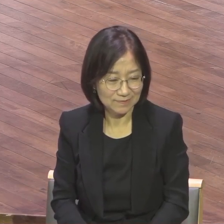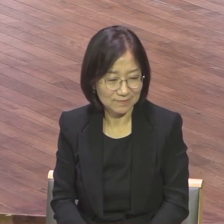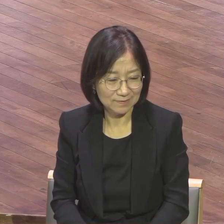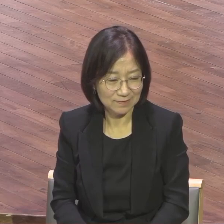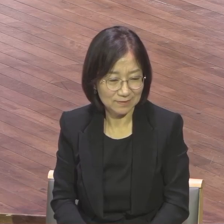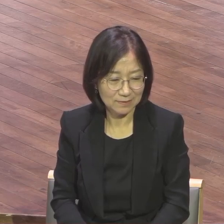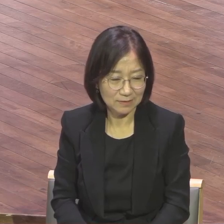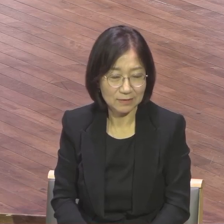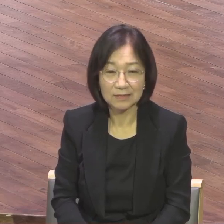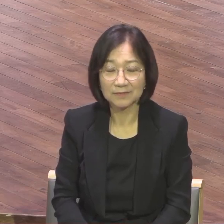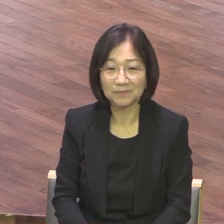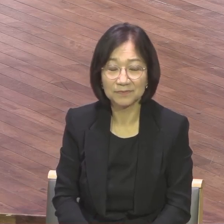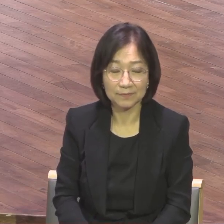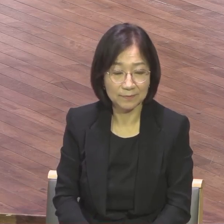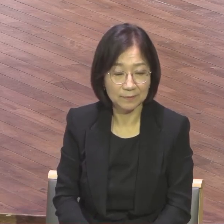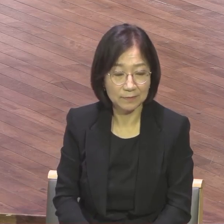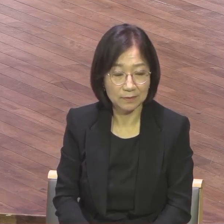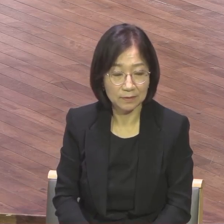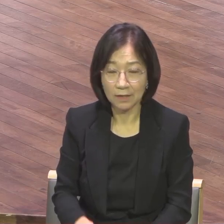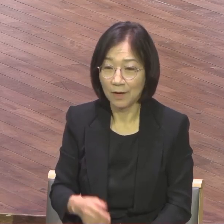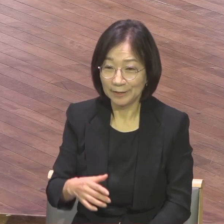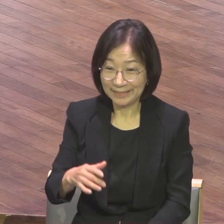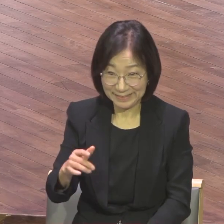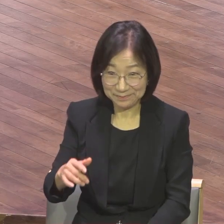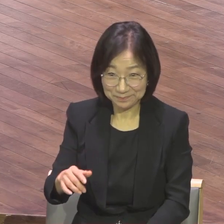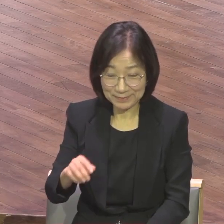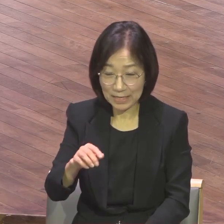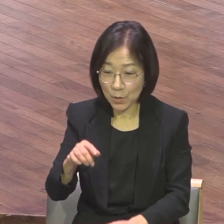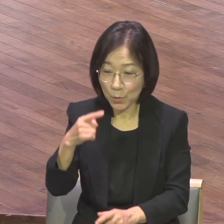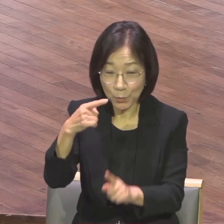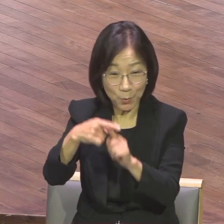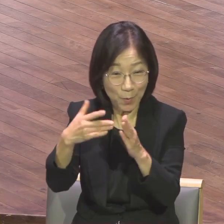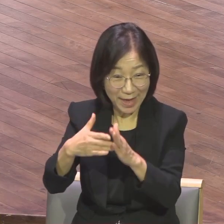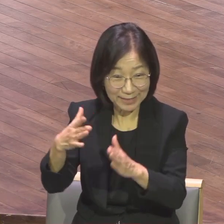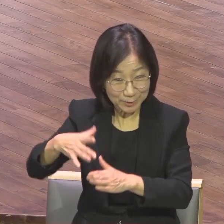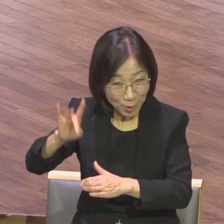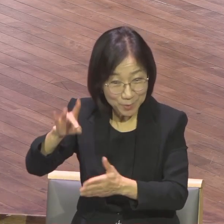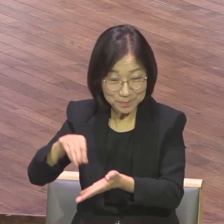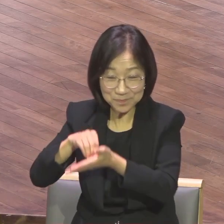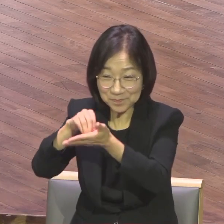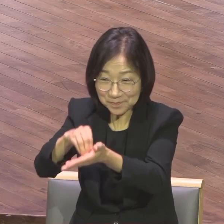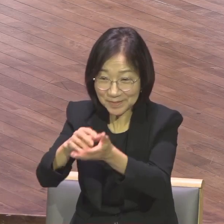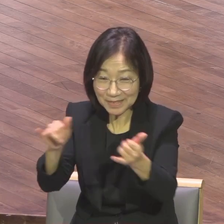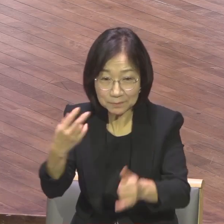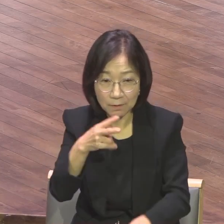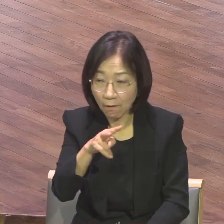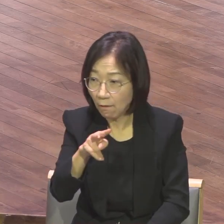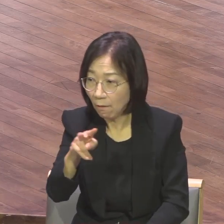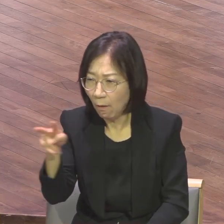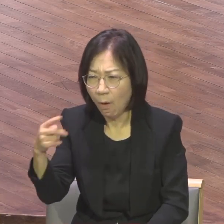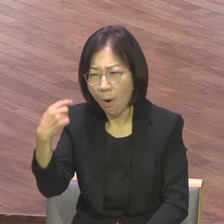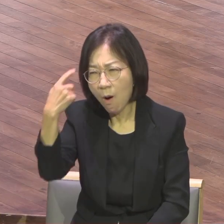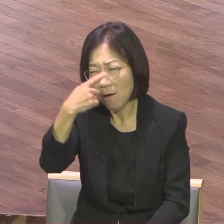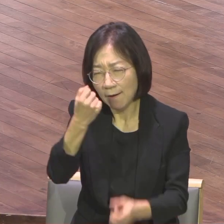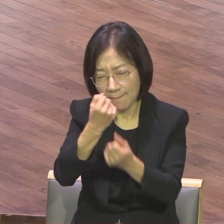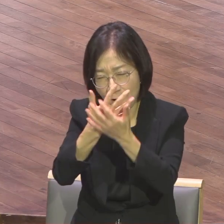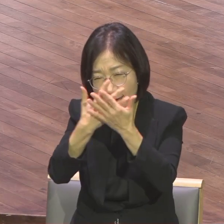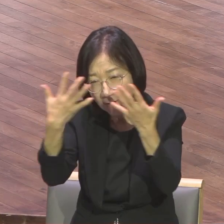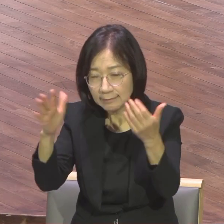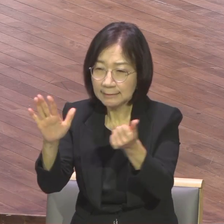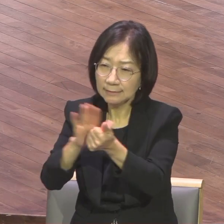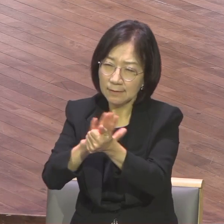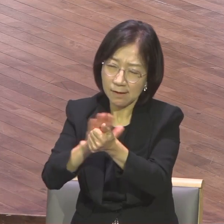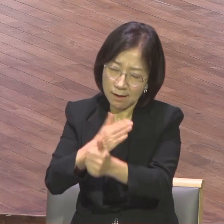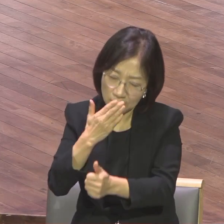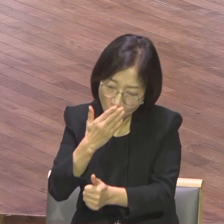그 누리는 우리 영계는요 세 가지 건물에 어떻게 얼굴들이 그렇게 밝고 진절하고 진심으로